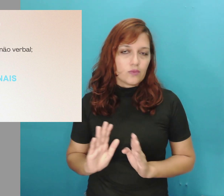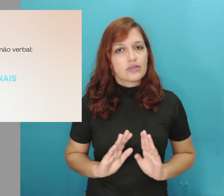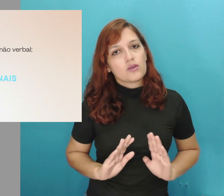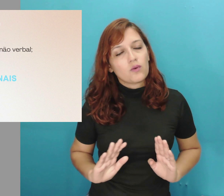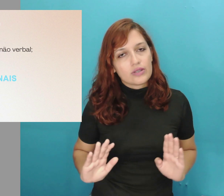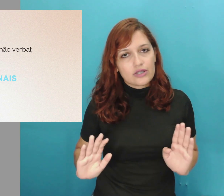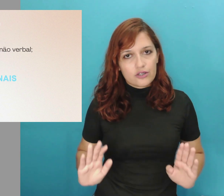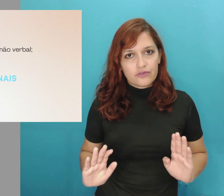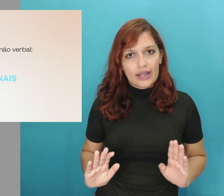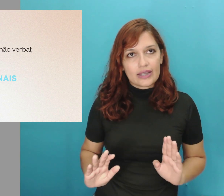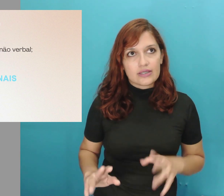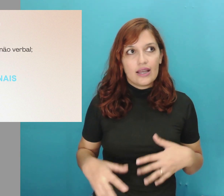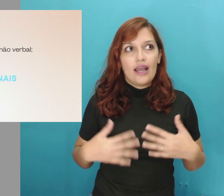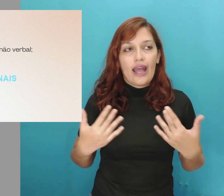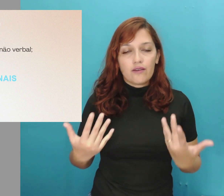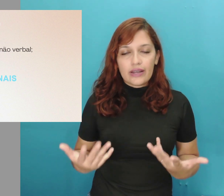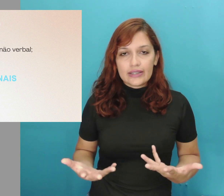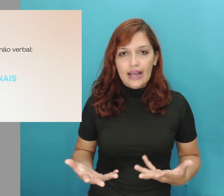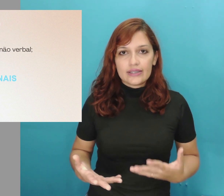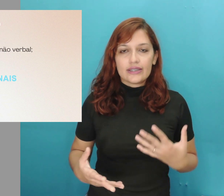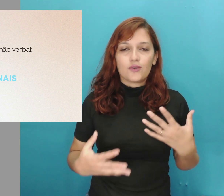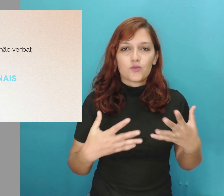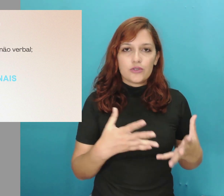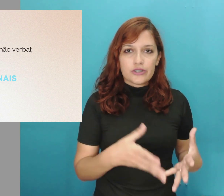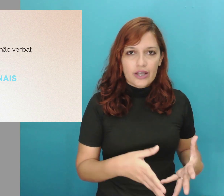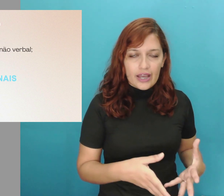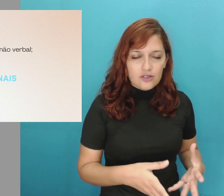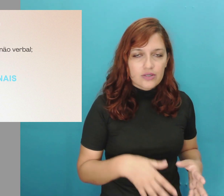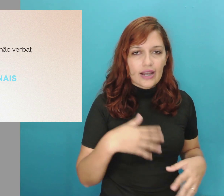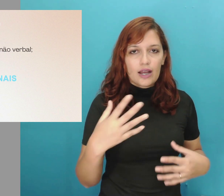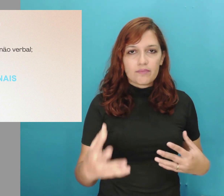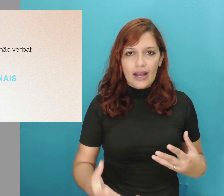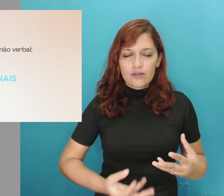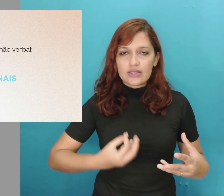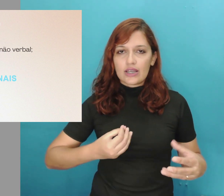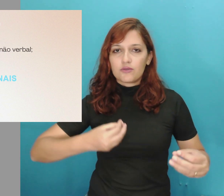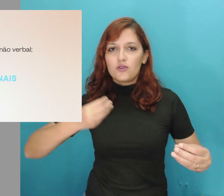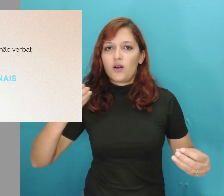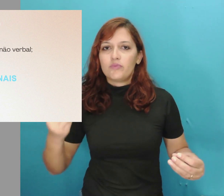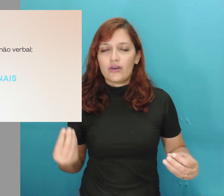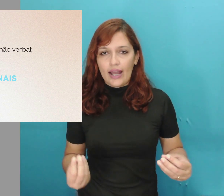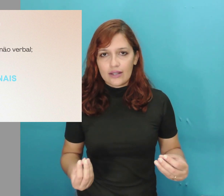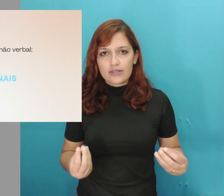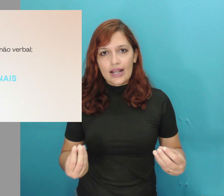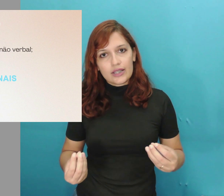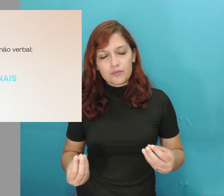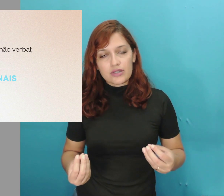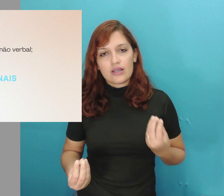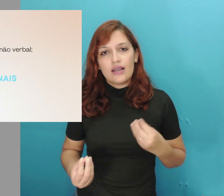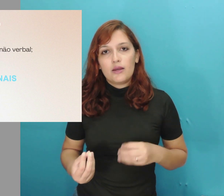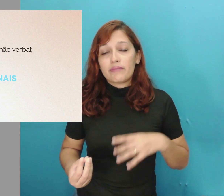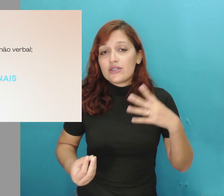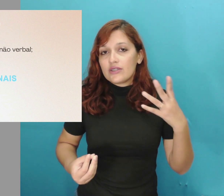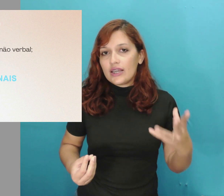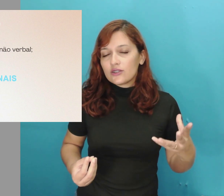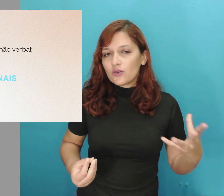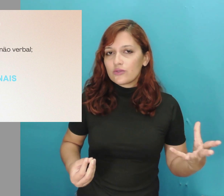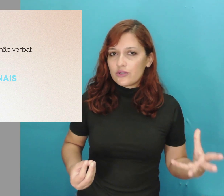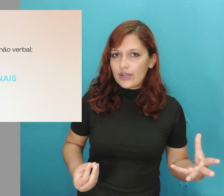são coisas diferentes. É verdade que alguns gestos acabaram sendo incorporados a Libras, mas nem todo